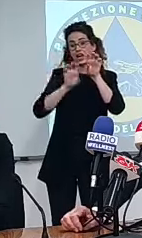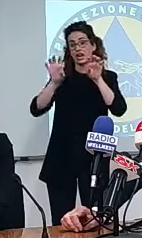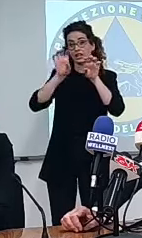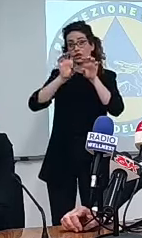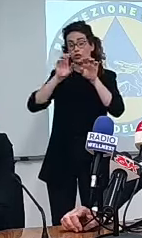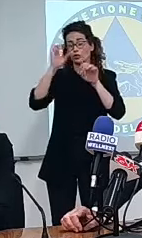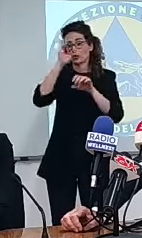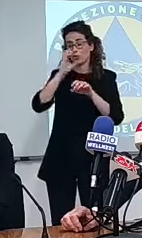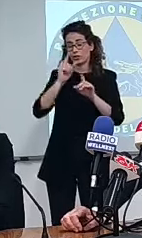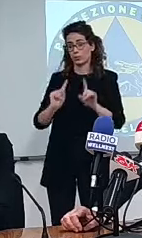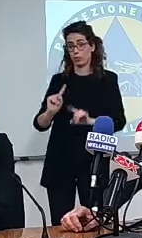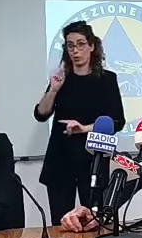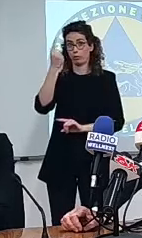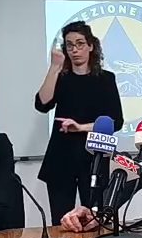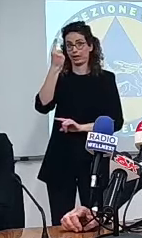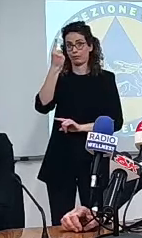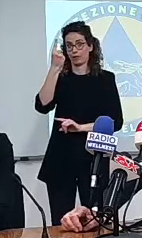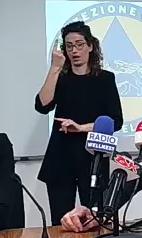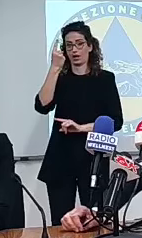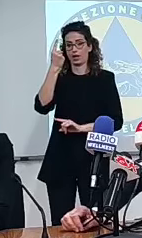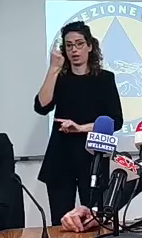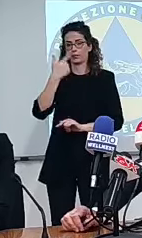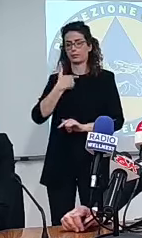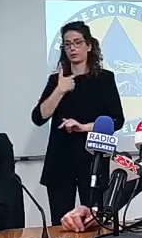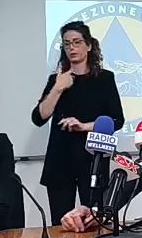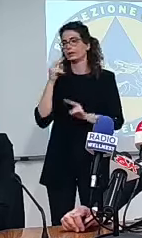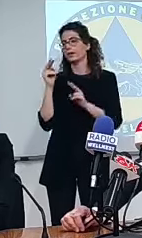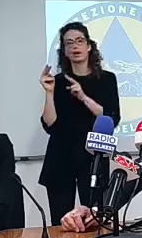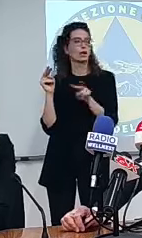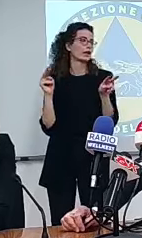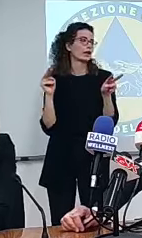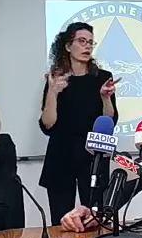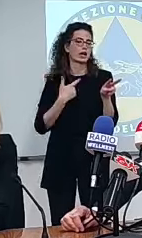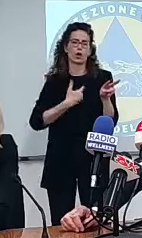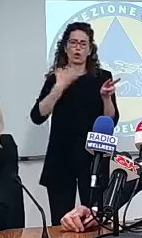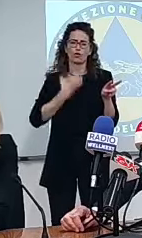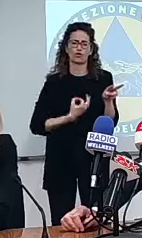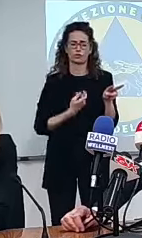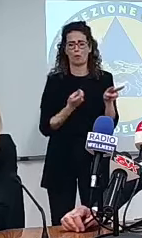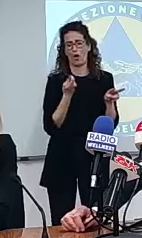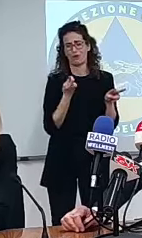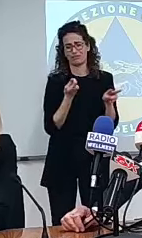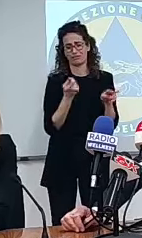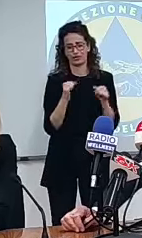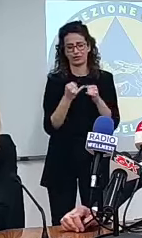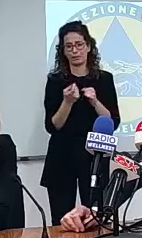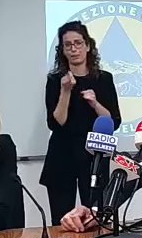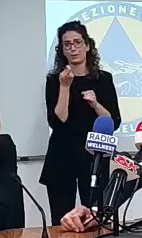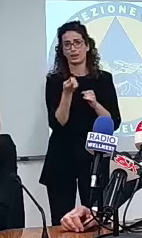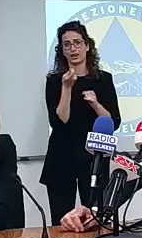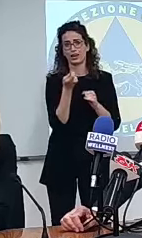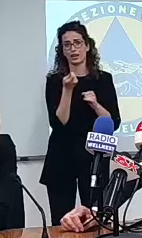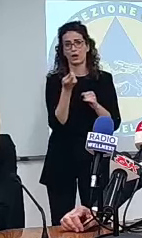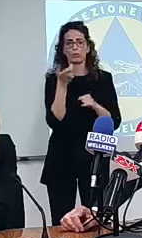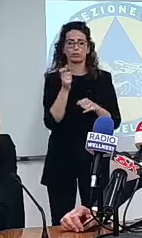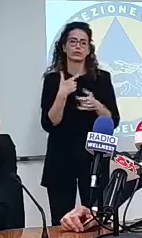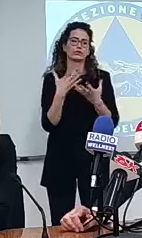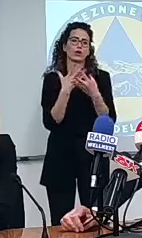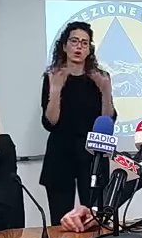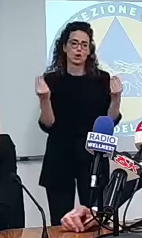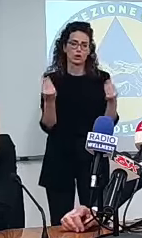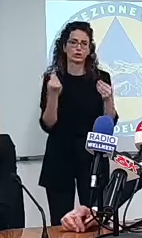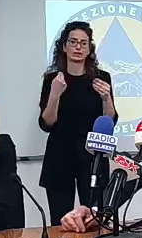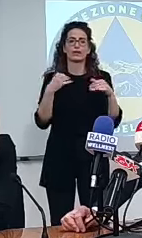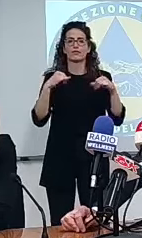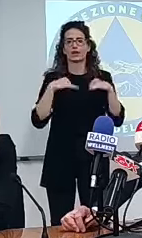un'istanza che io sono convinto sia minimale. Sì. Perché poi molti si programmeranno le vacanze in